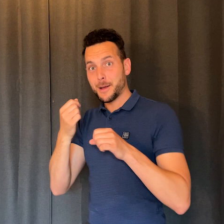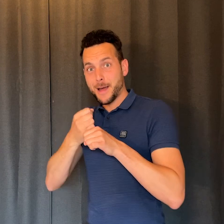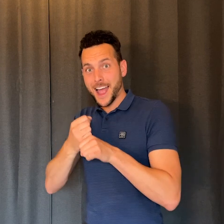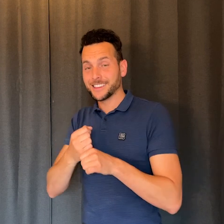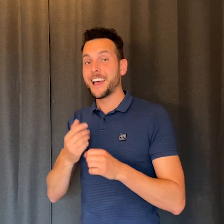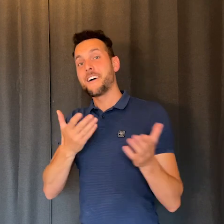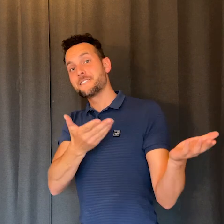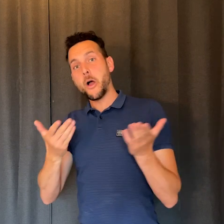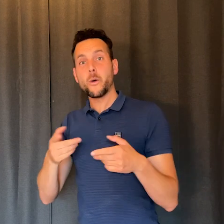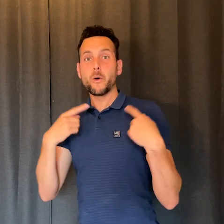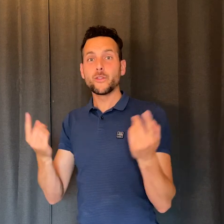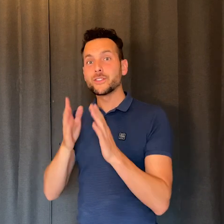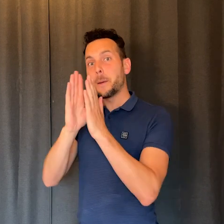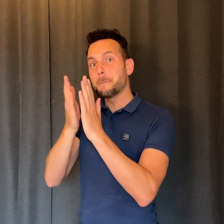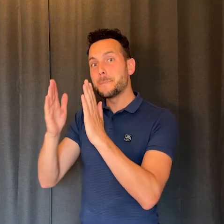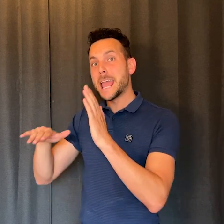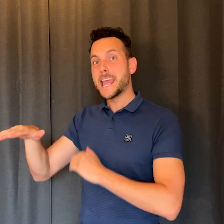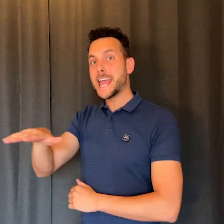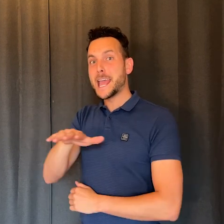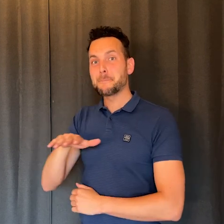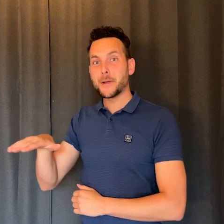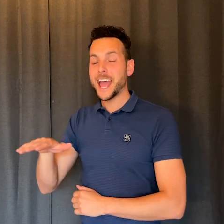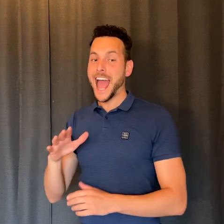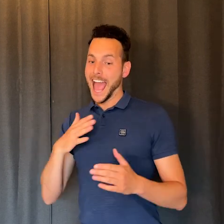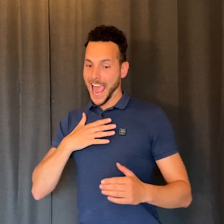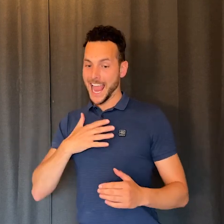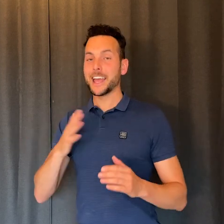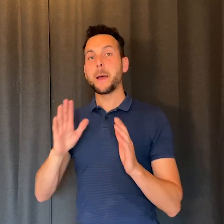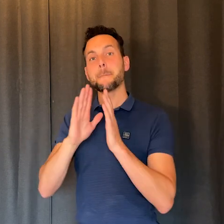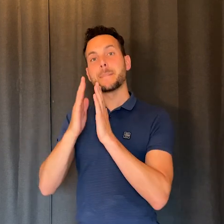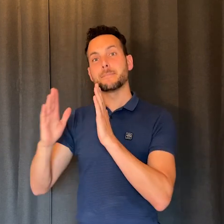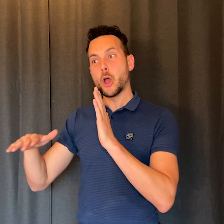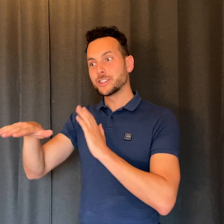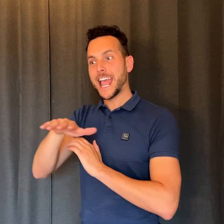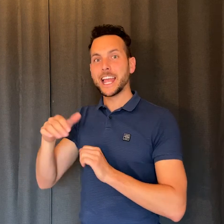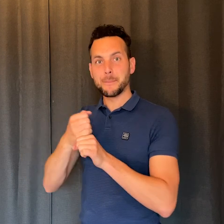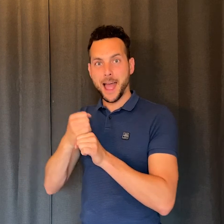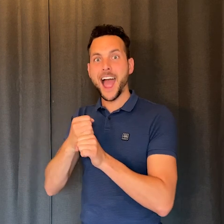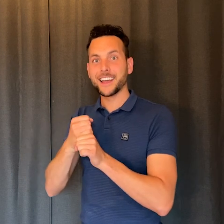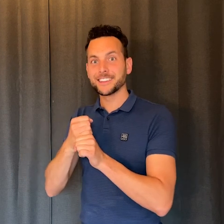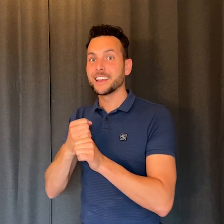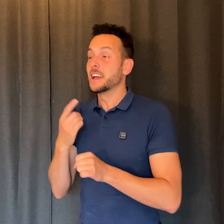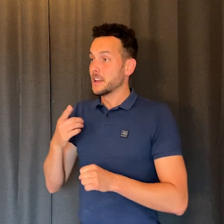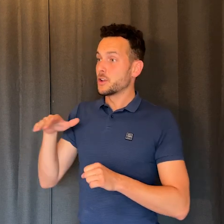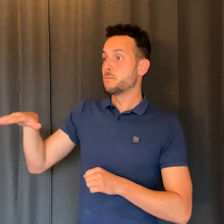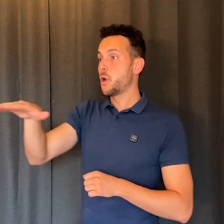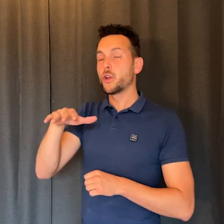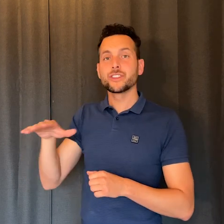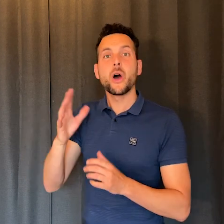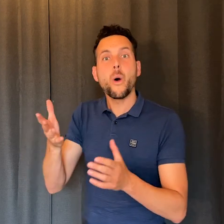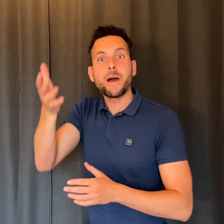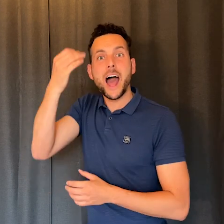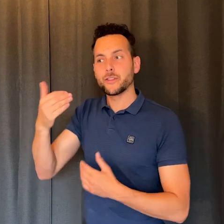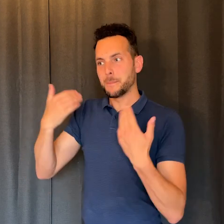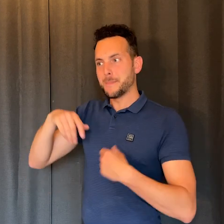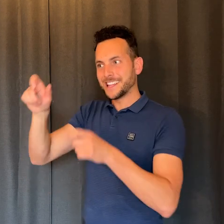onze bieb! Ja, we hebben een eigen bibliotheek gemaakt. En we zijn net door de buurt geweest en hebben allemaal boeken gehaald voor de mensen die ze niet meer nodig hebben.